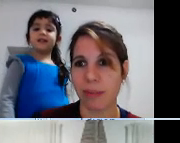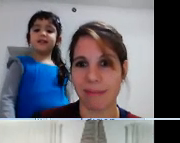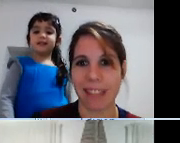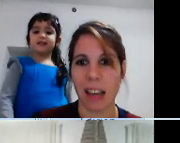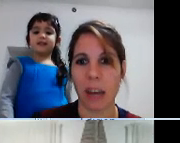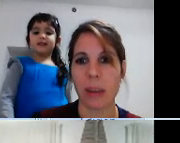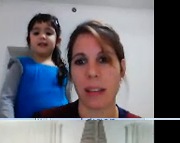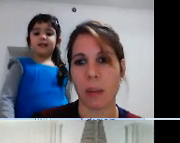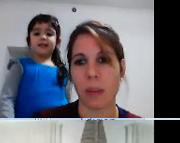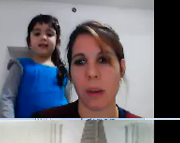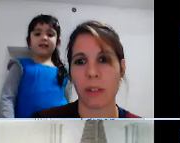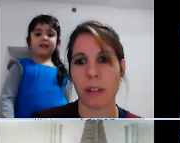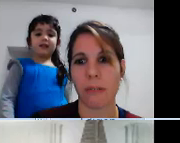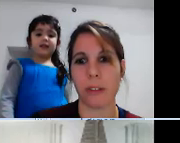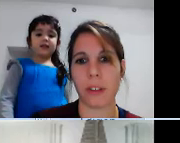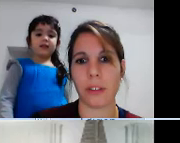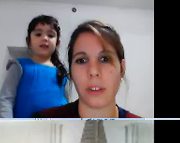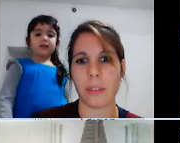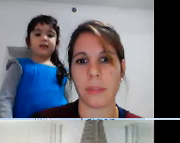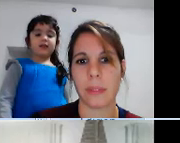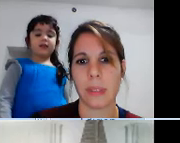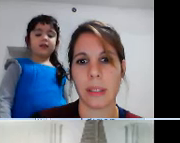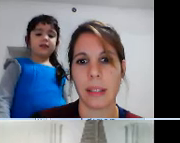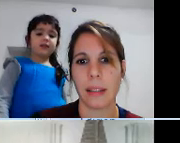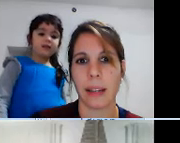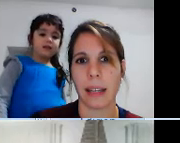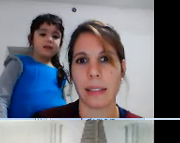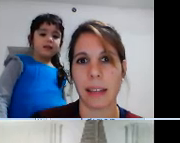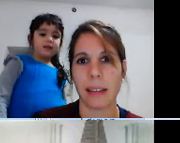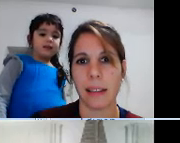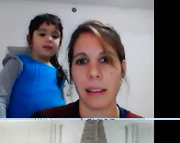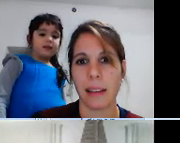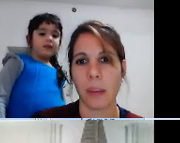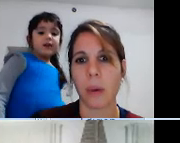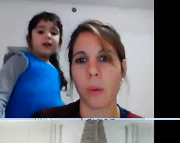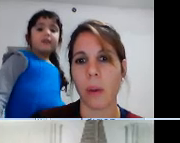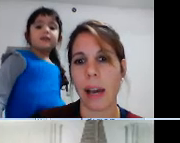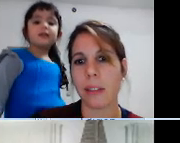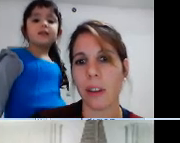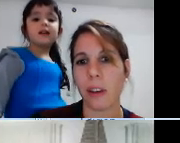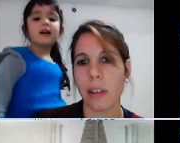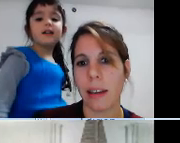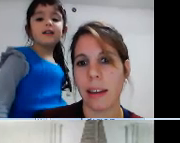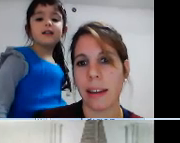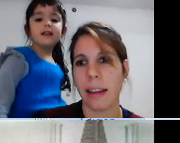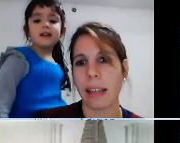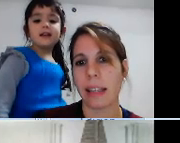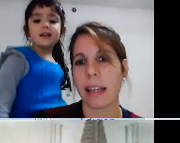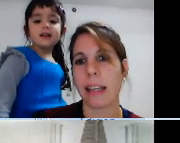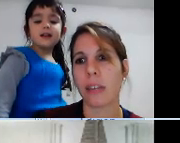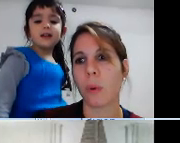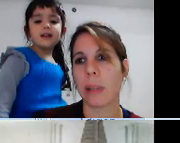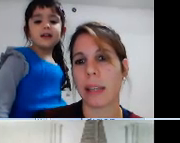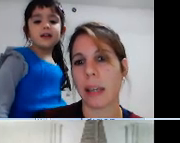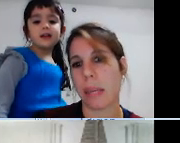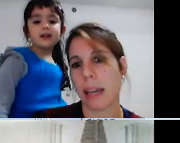Claro. Ah, A muy ver si tenemos bien, alguna a otra ver. foto. Acá está también jugando. Mirá, Este en realidad